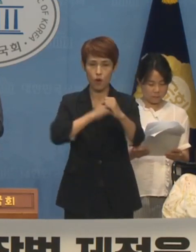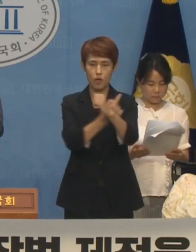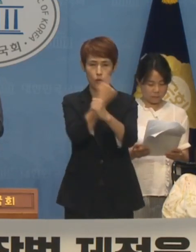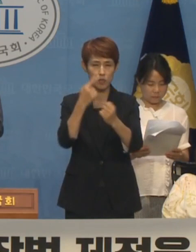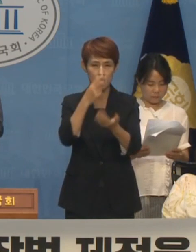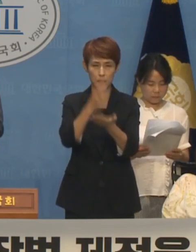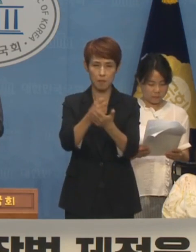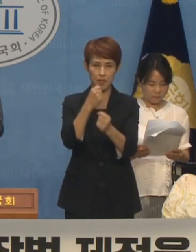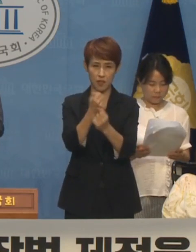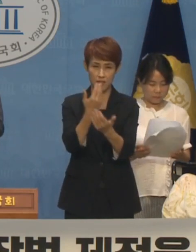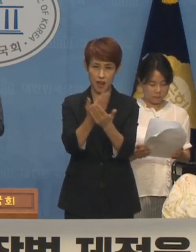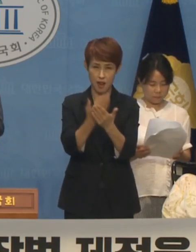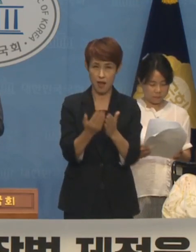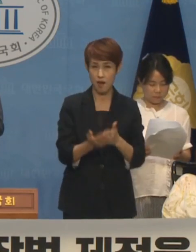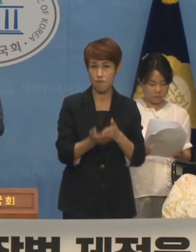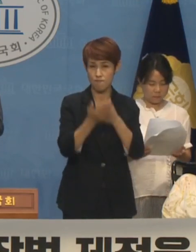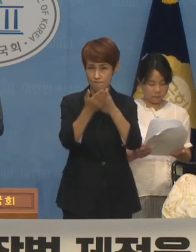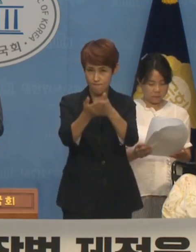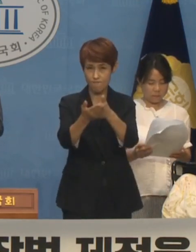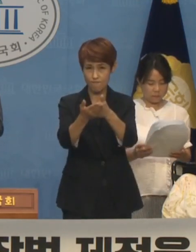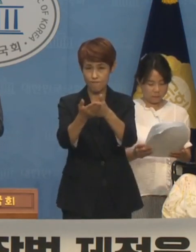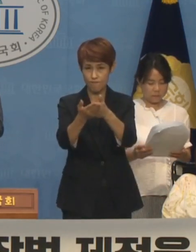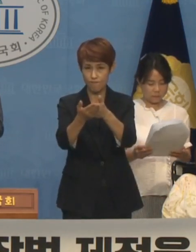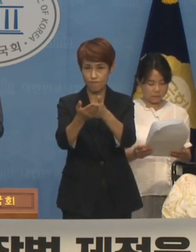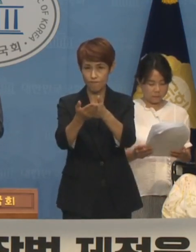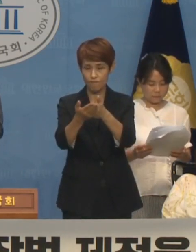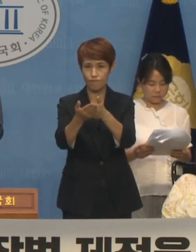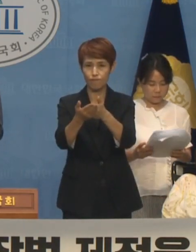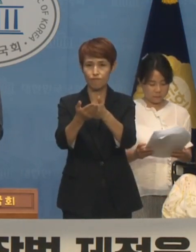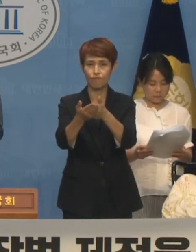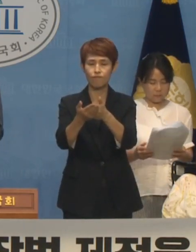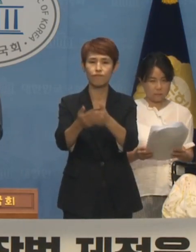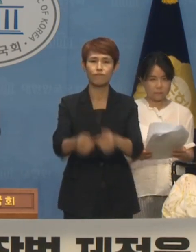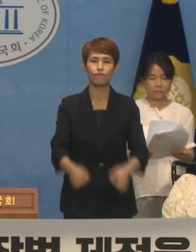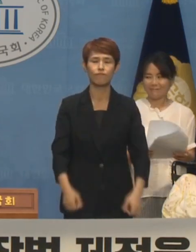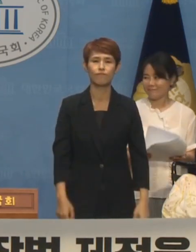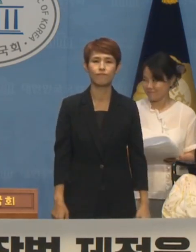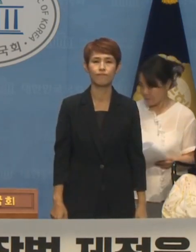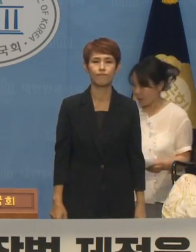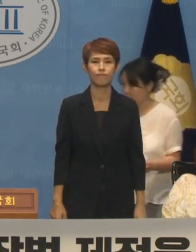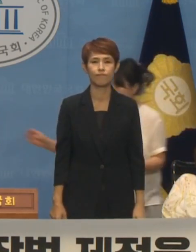보장법이 제정되기를 바라는 모든 이들에게 함께할 것을 호소한다.